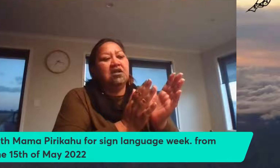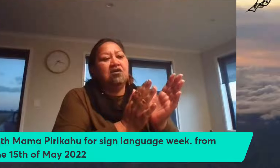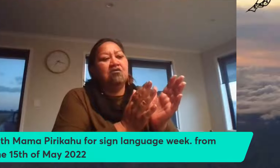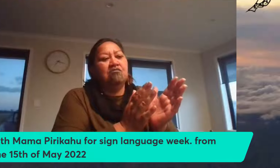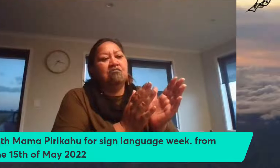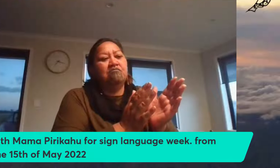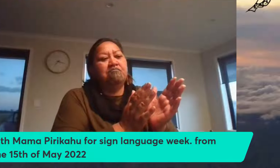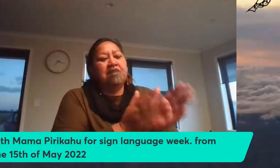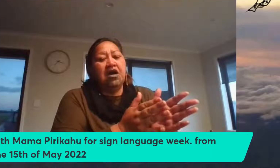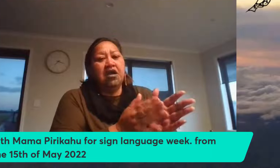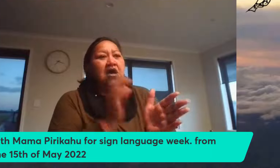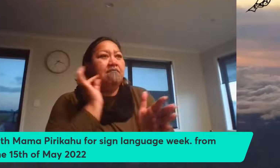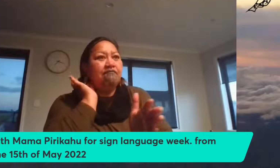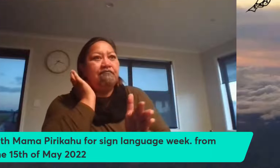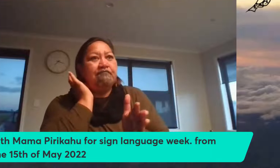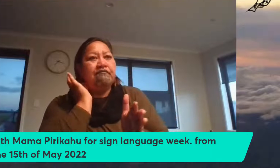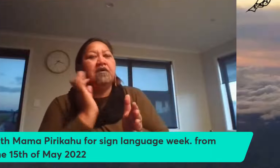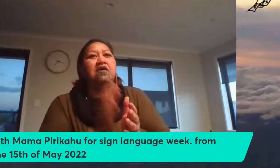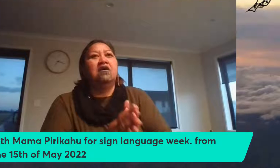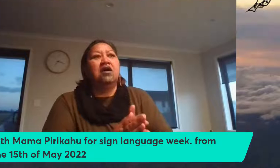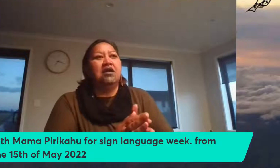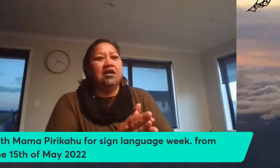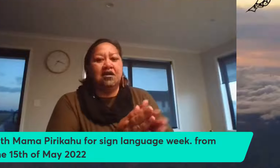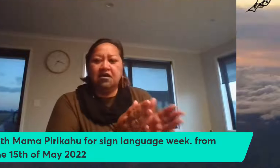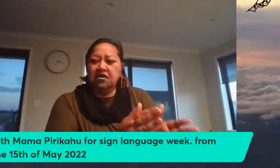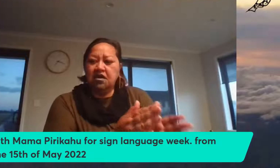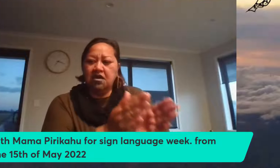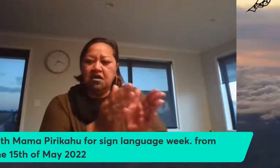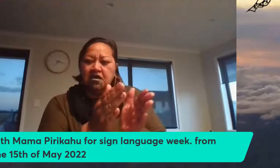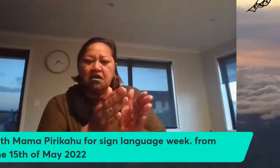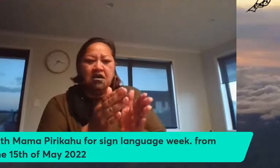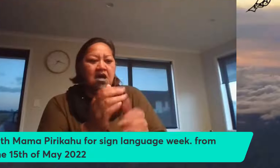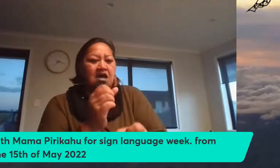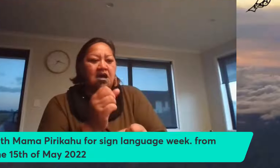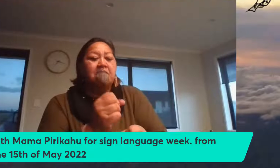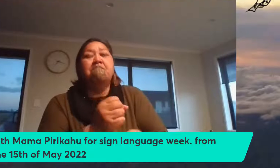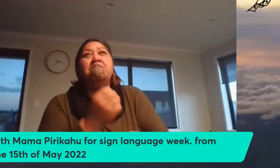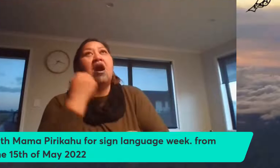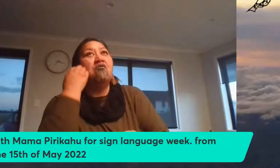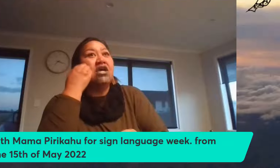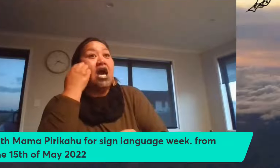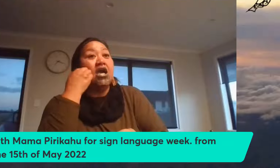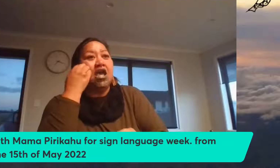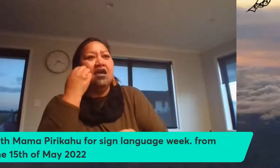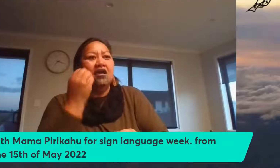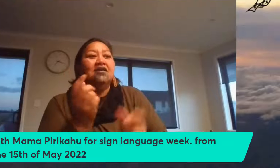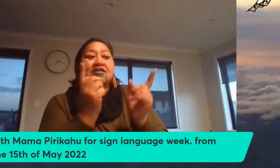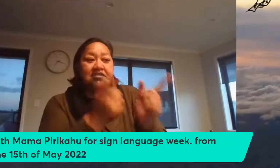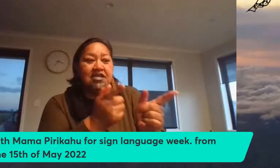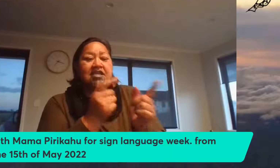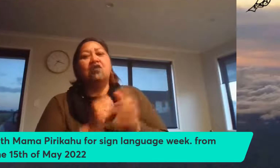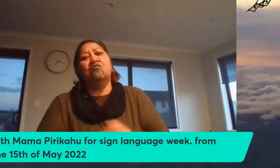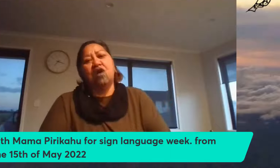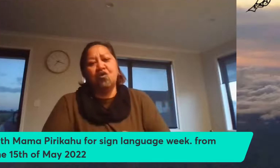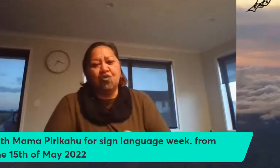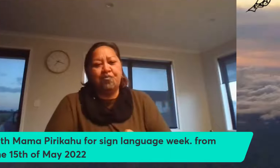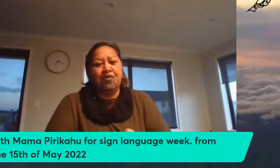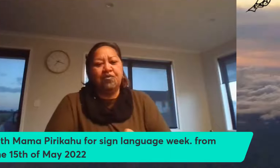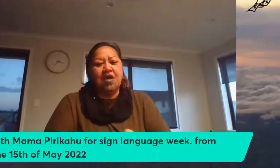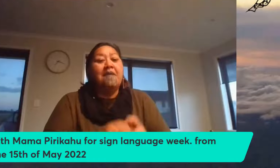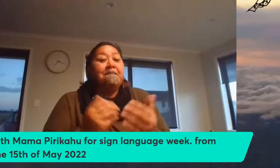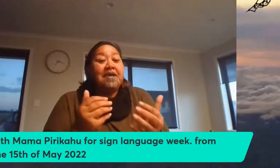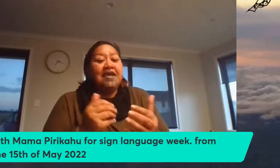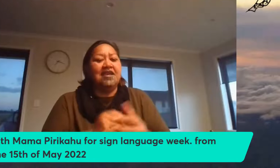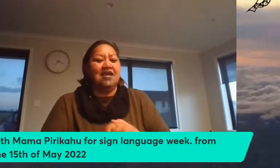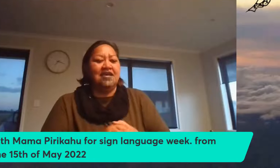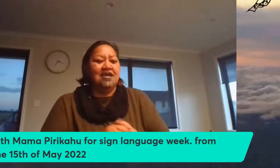mai te reo Pāhea, ana ka Māori ake tērā o ngā